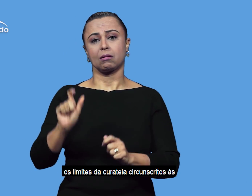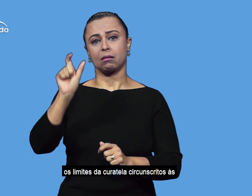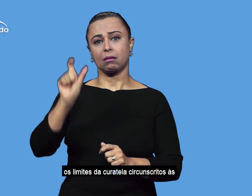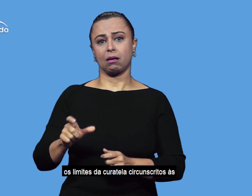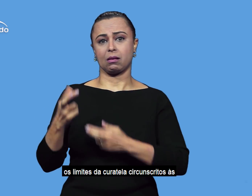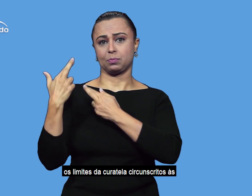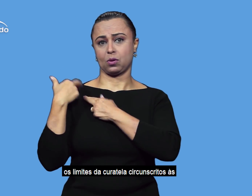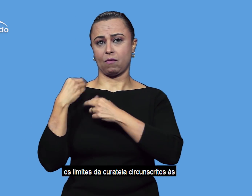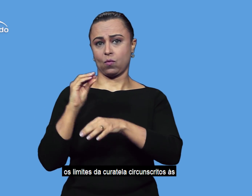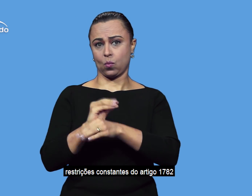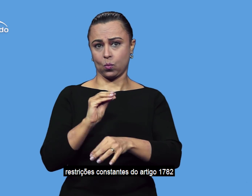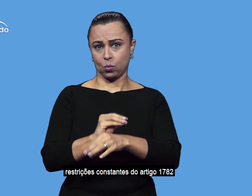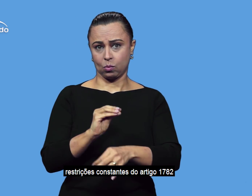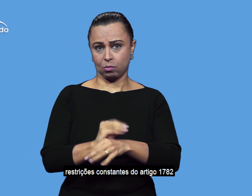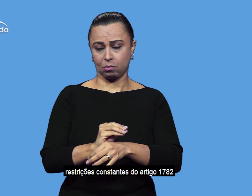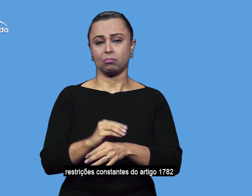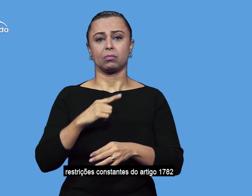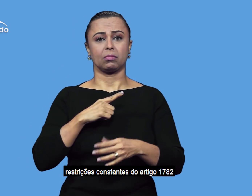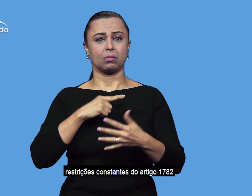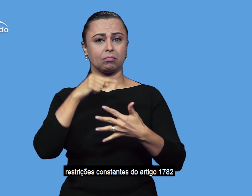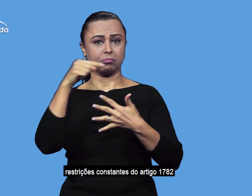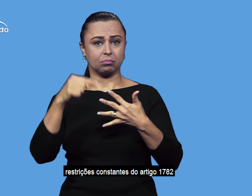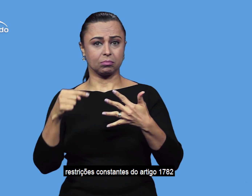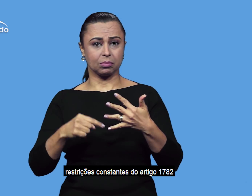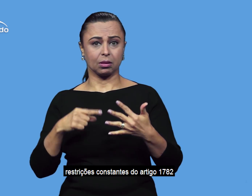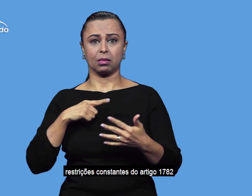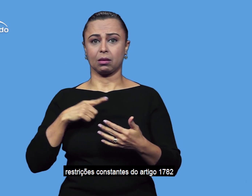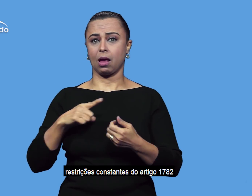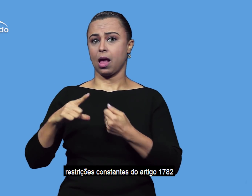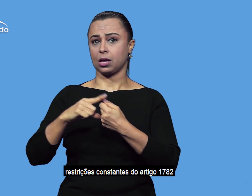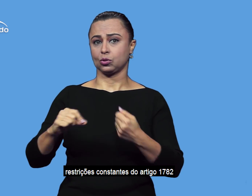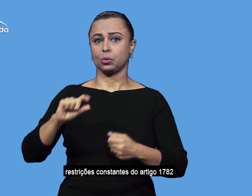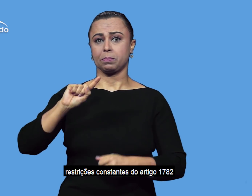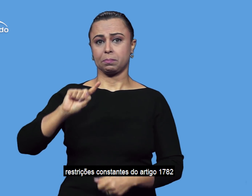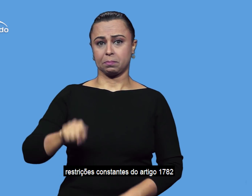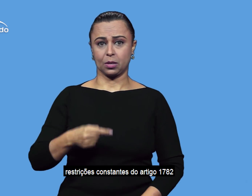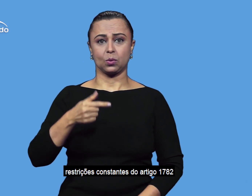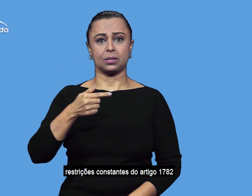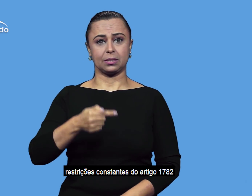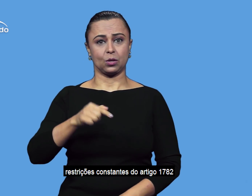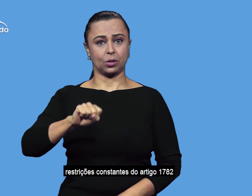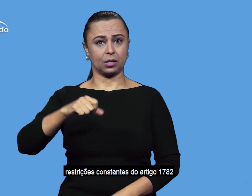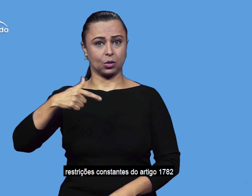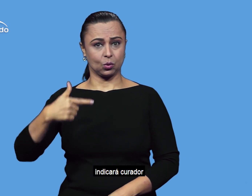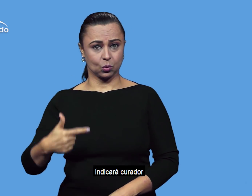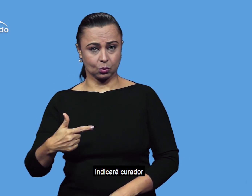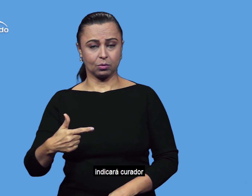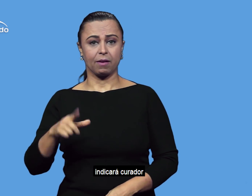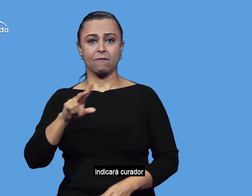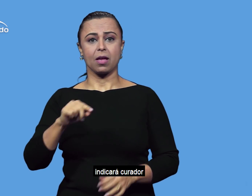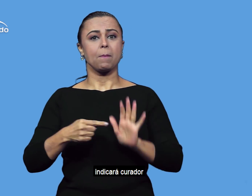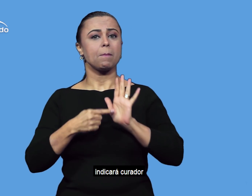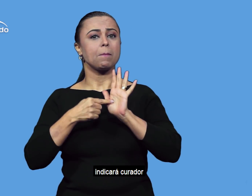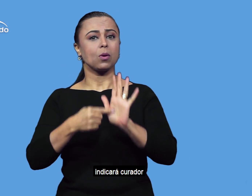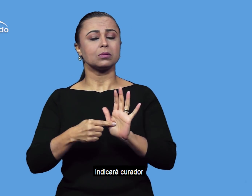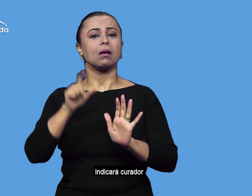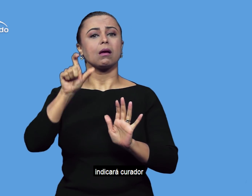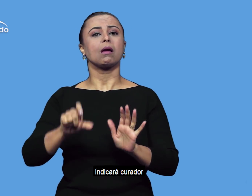circunscritos às restrições constantes do artigo 1782 e indicará curador